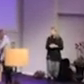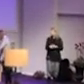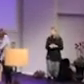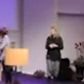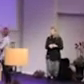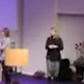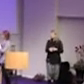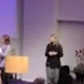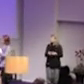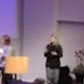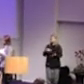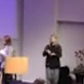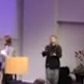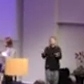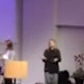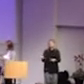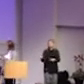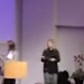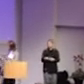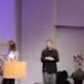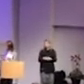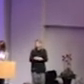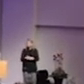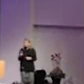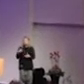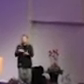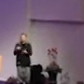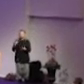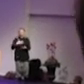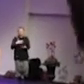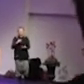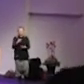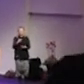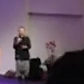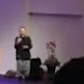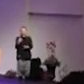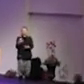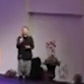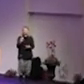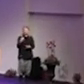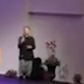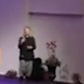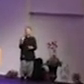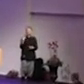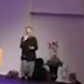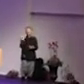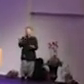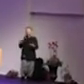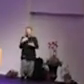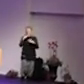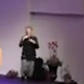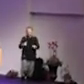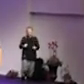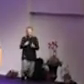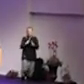visningen Du får stå precis vad du vill någonstans Mattias Mattias Skardell varmt välkommen professor